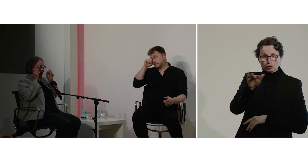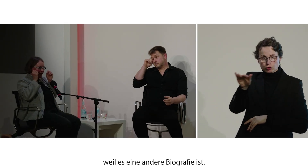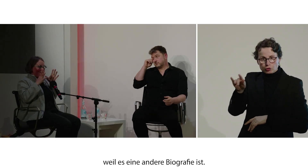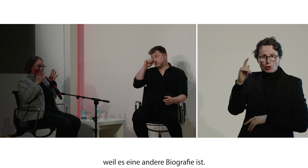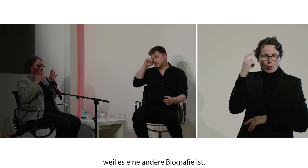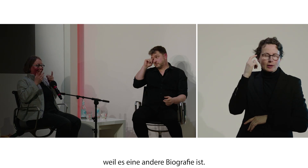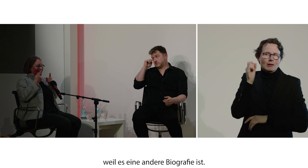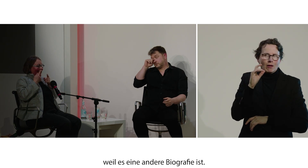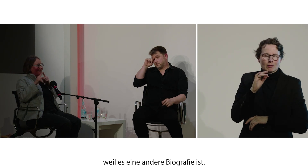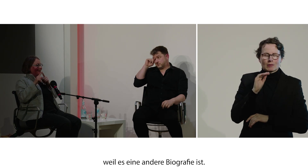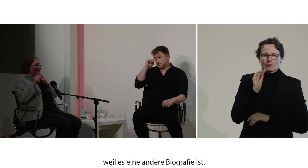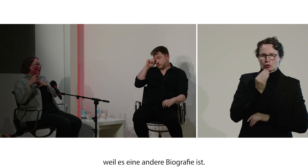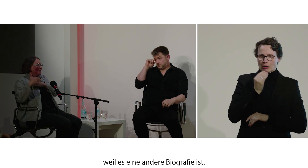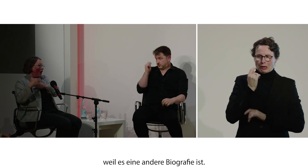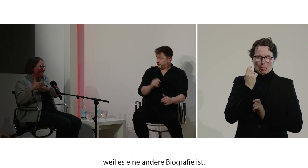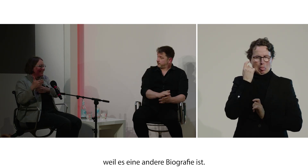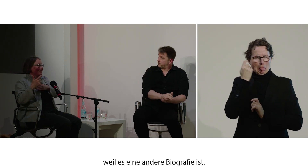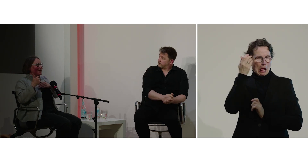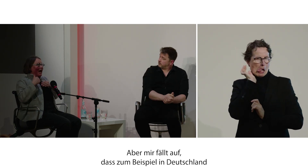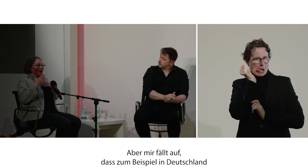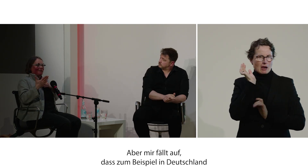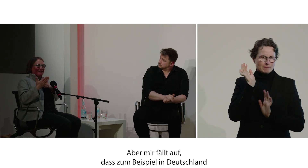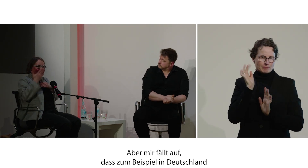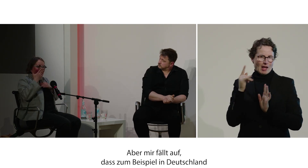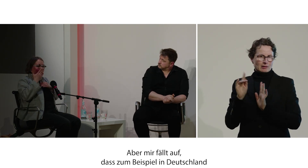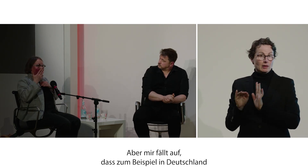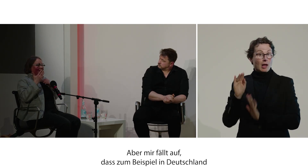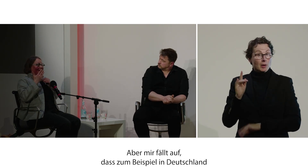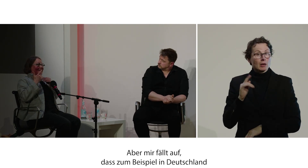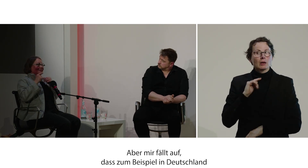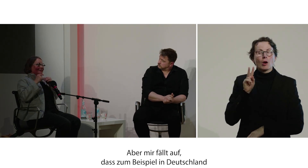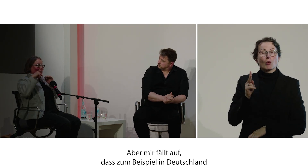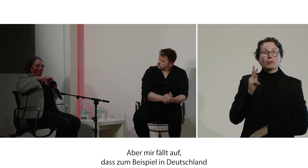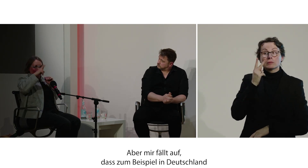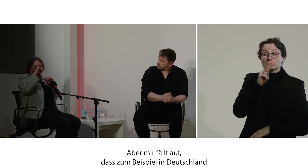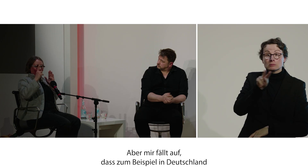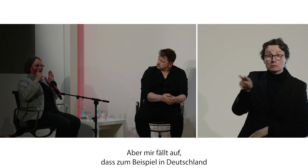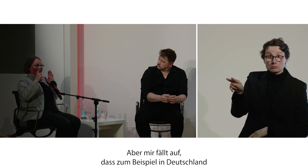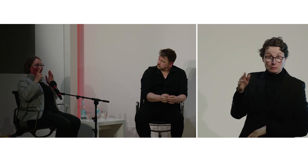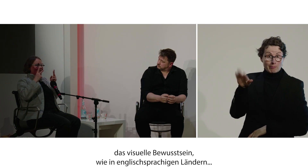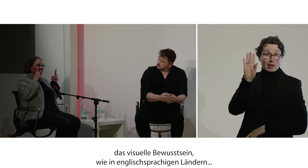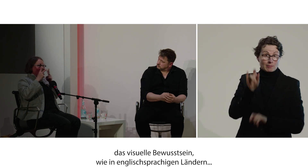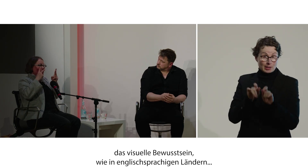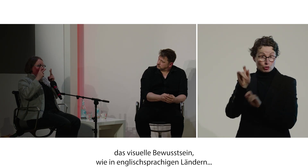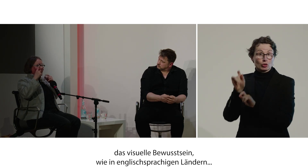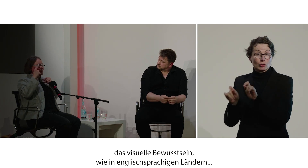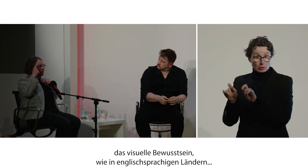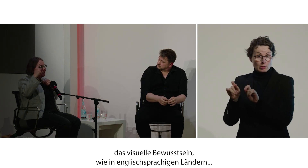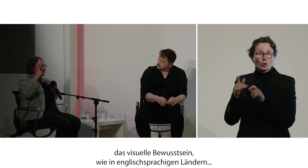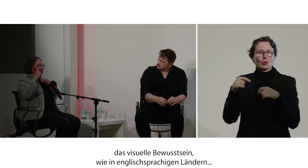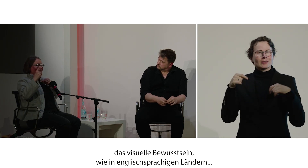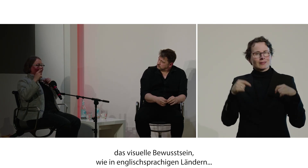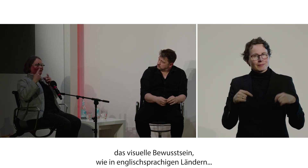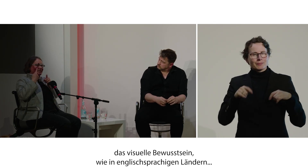natürlich ihre, klar, weil es eine andere Biografie ist. Aber mir fällt auf, dass zum Beispiel in Deutschland die visuelle